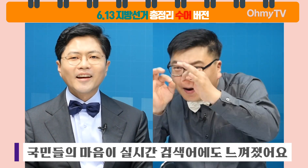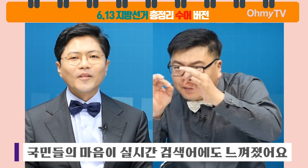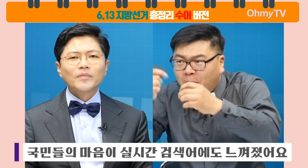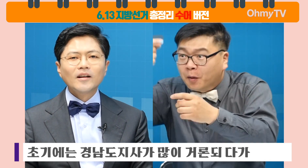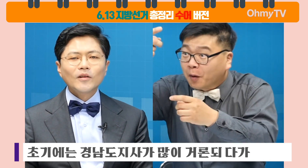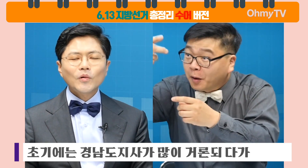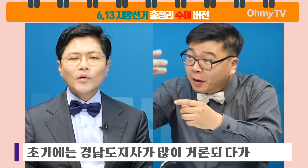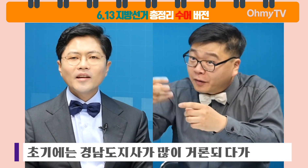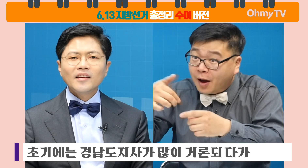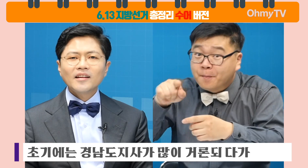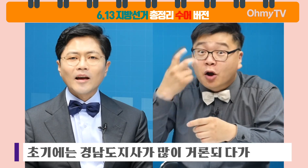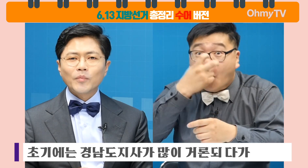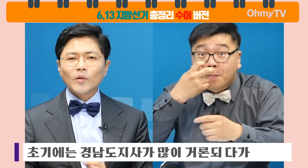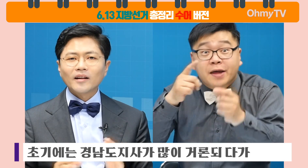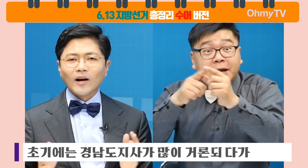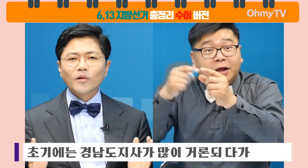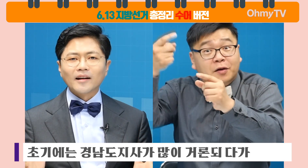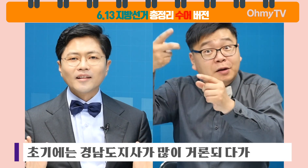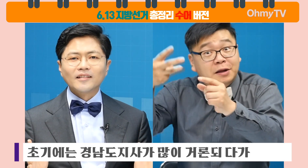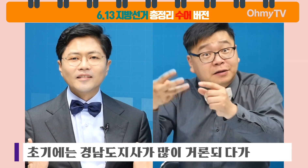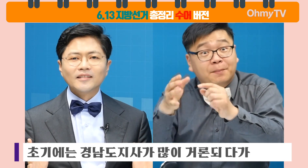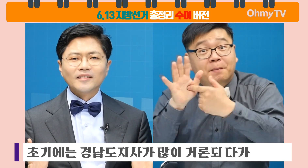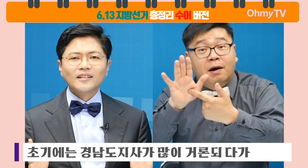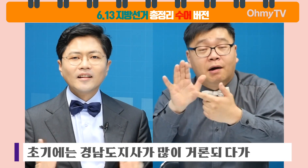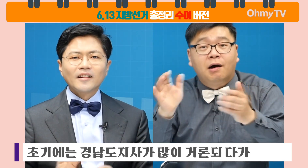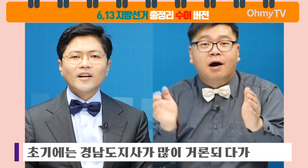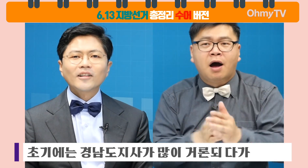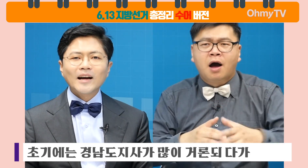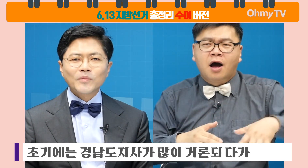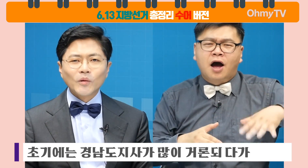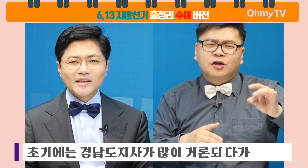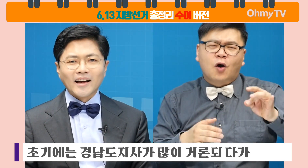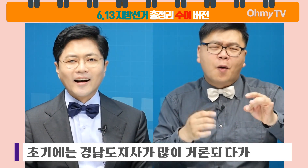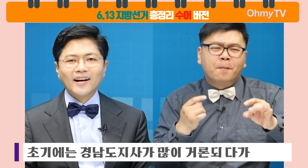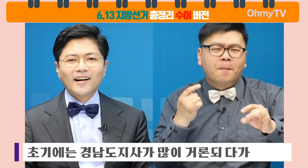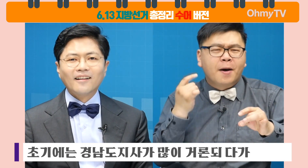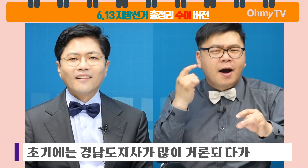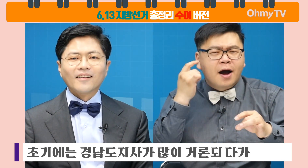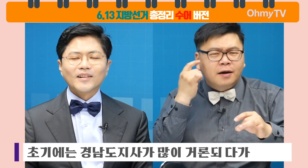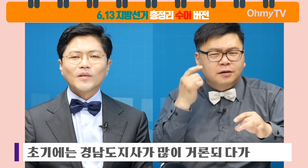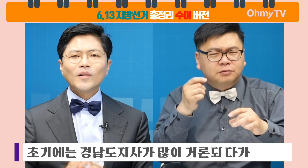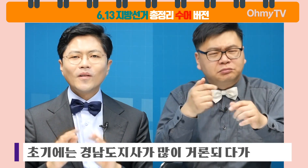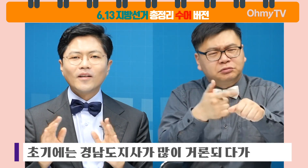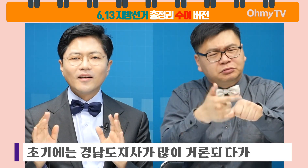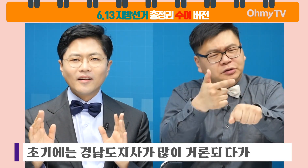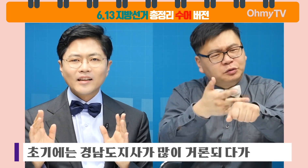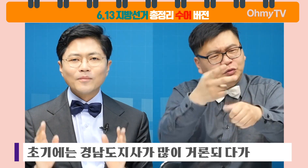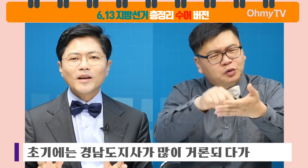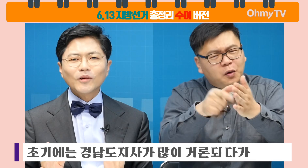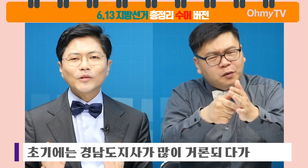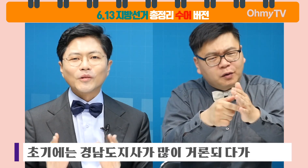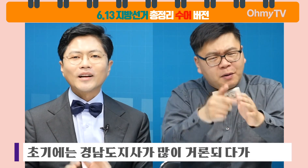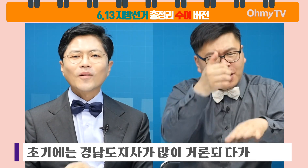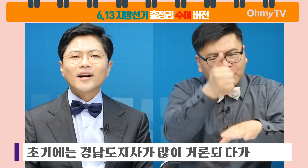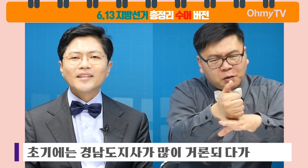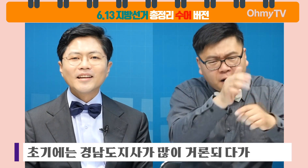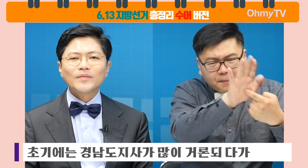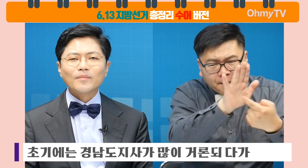같은데 초기 개표가 나고 나서는 경남도지사 그리고 김경수라고 하는 이름이